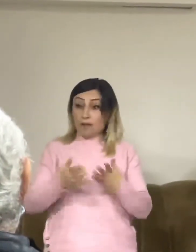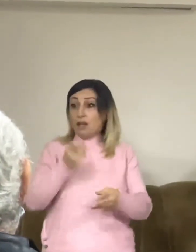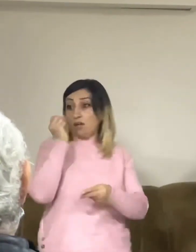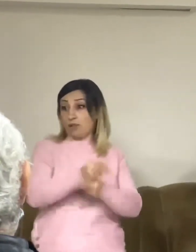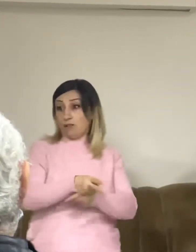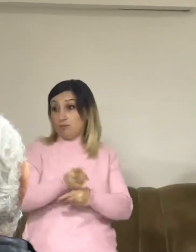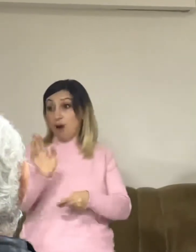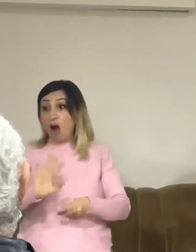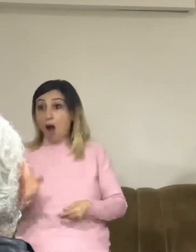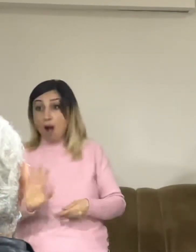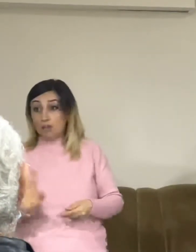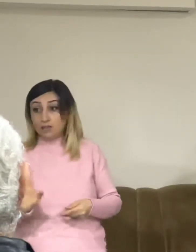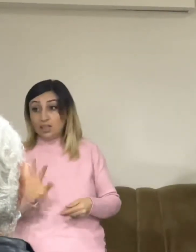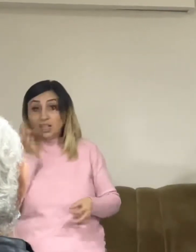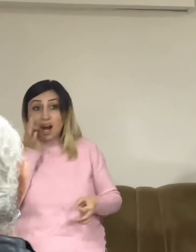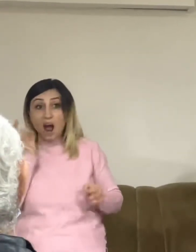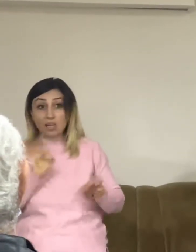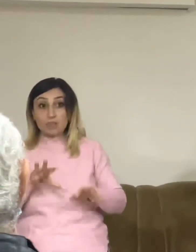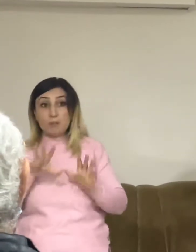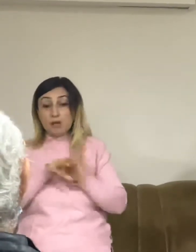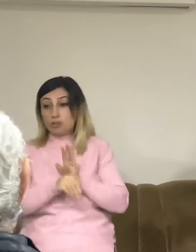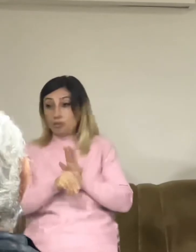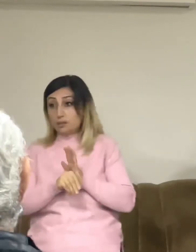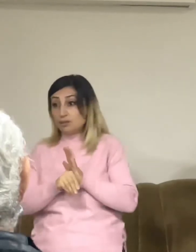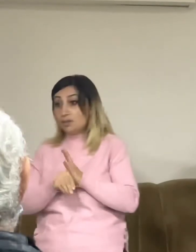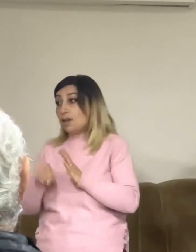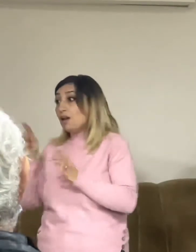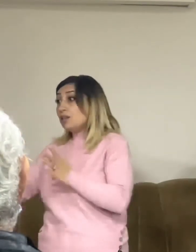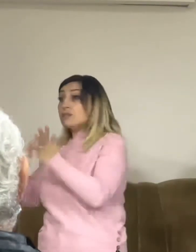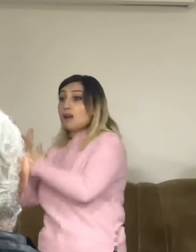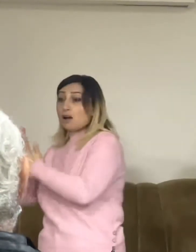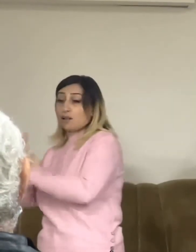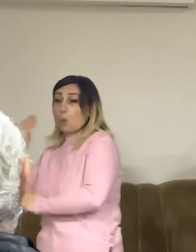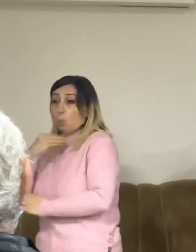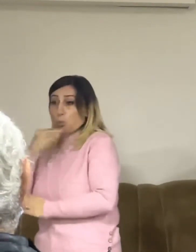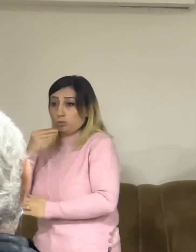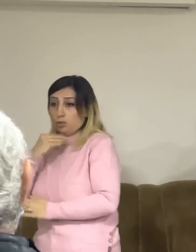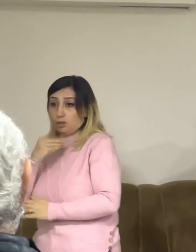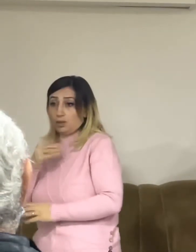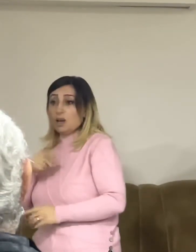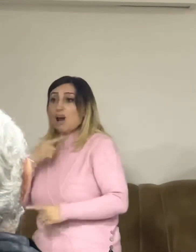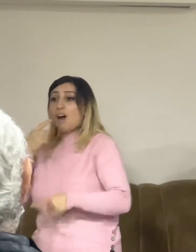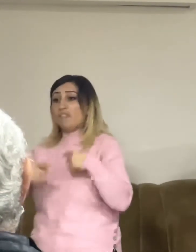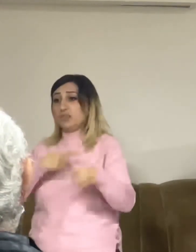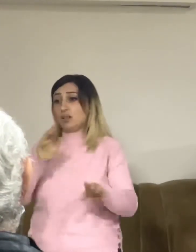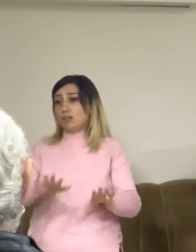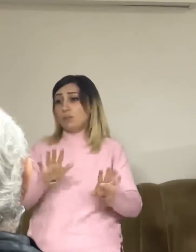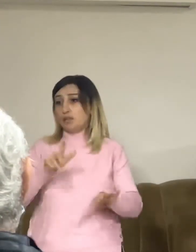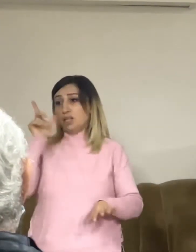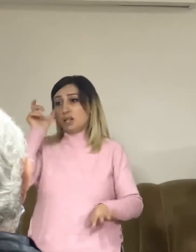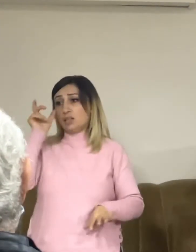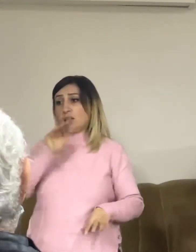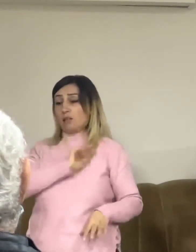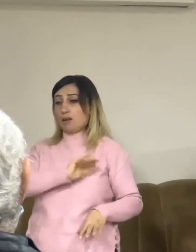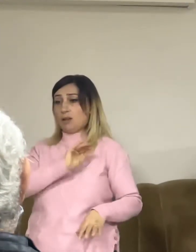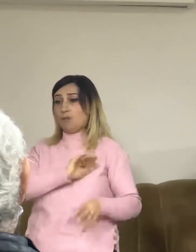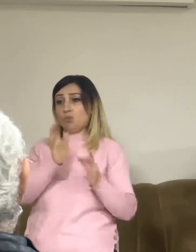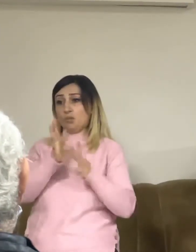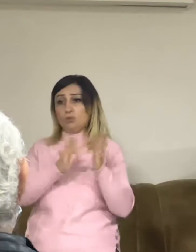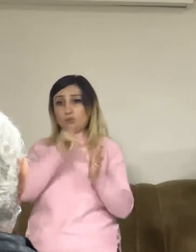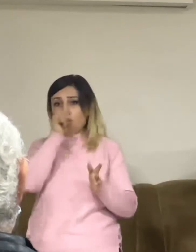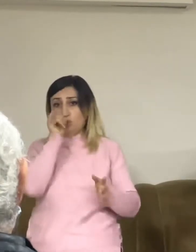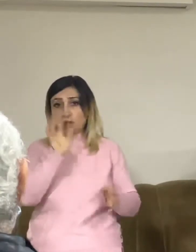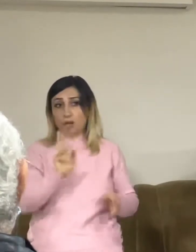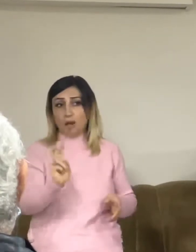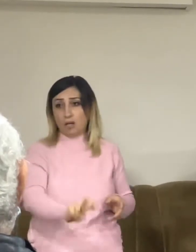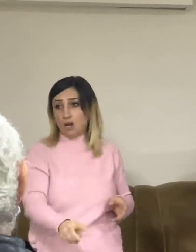հետ շփման եւ հաղորդակցության մեջ Հիսուս Քրիստոսի միջոցով նա իրականացրեց մարդկության պատմության ընթացքում։